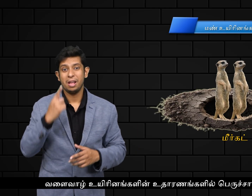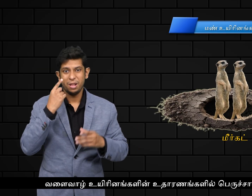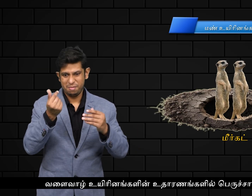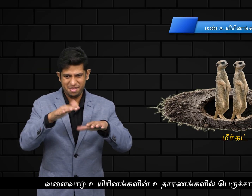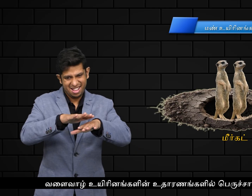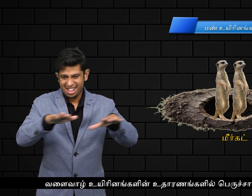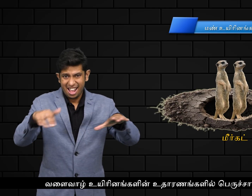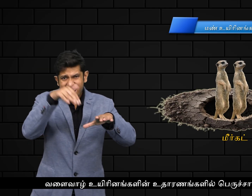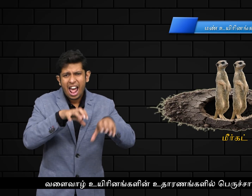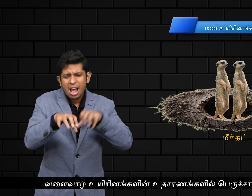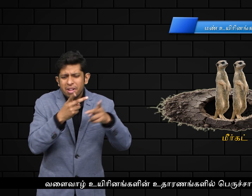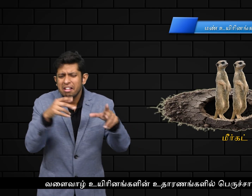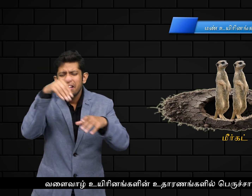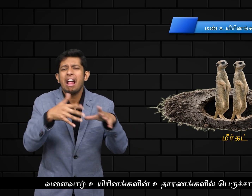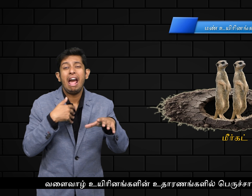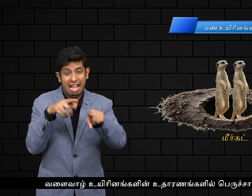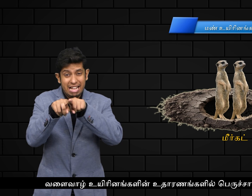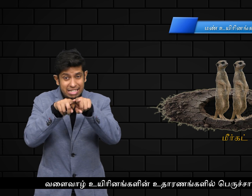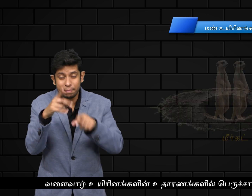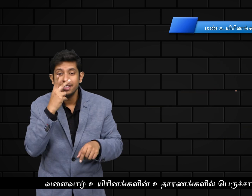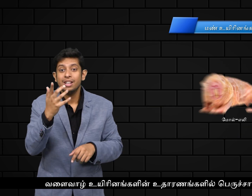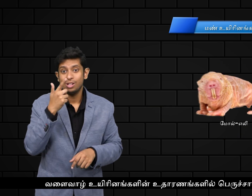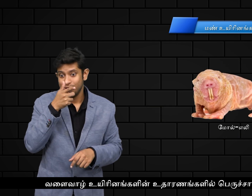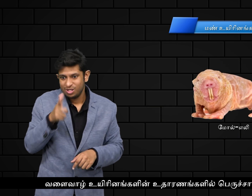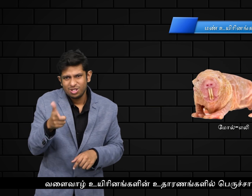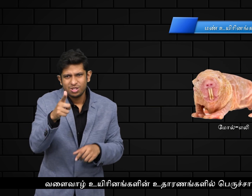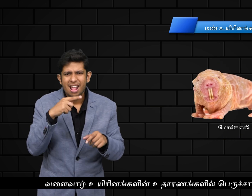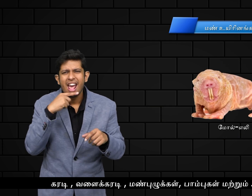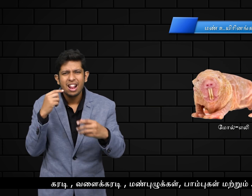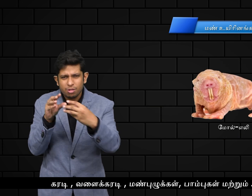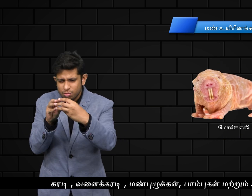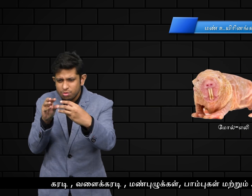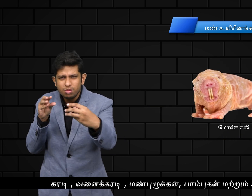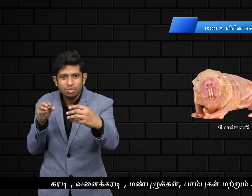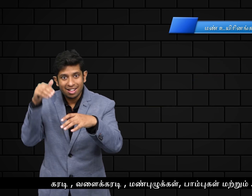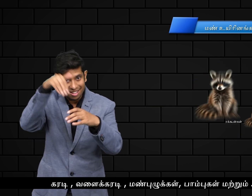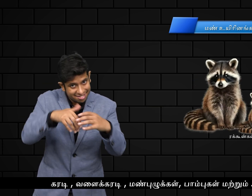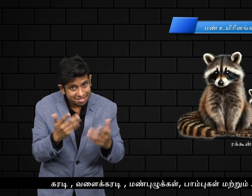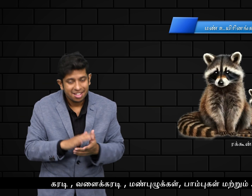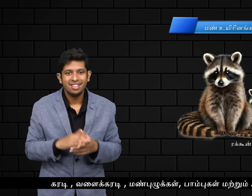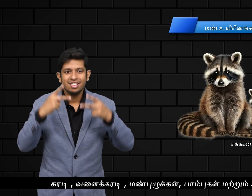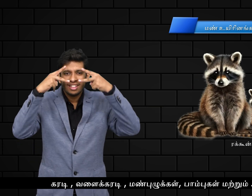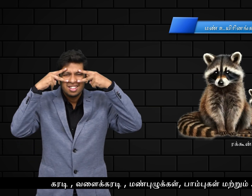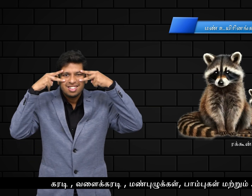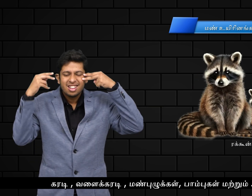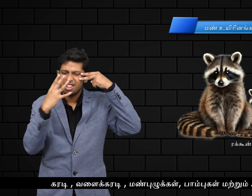வளைவால் உயிரினங்களின் உதாரணங்கள் பெருச்சாளி, அணில்கரடி, வளைகரடி,